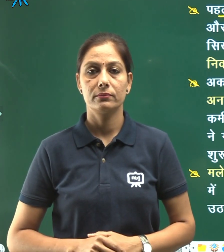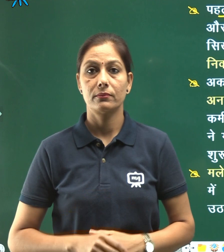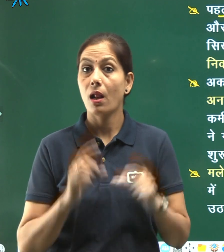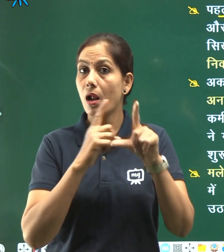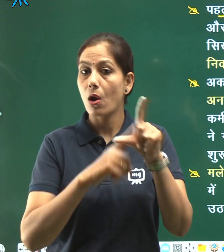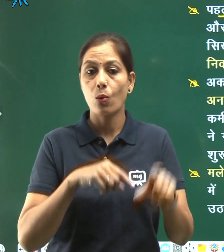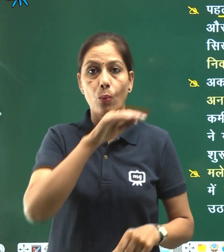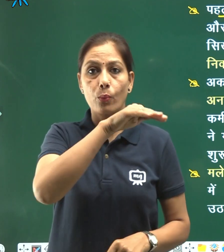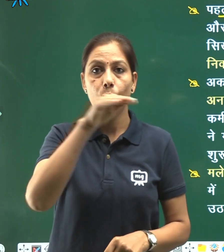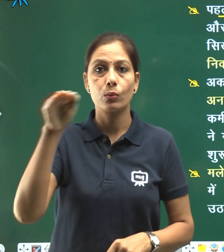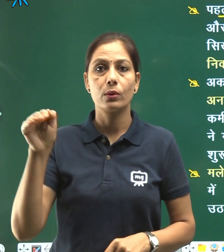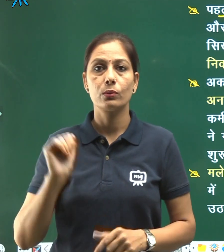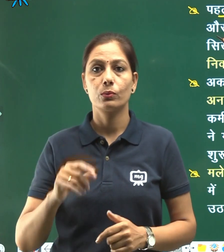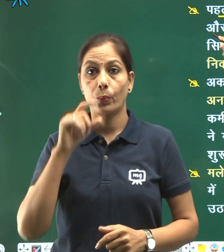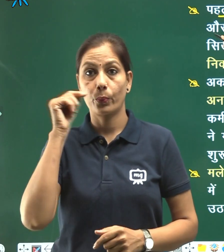नौजवानों